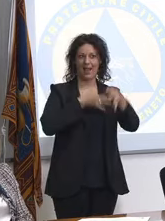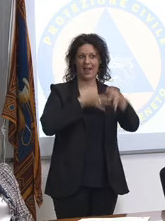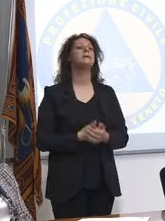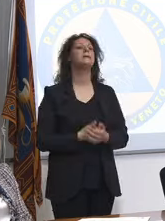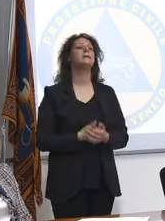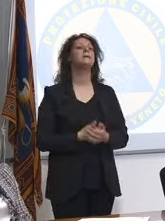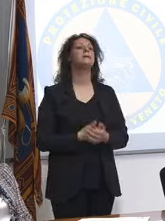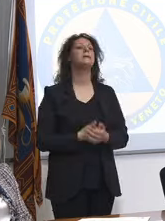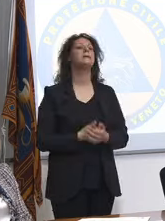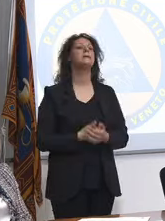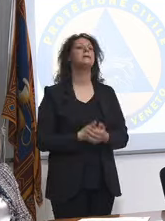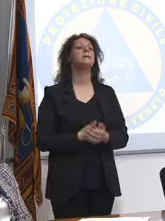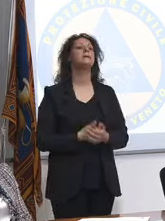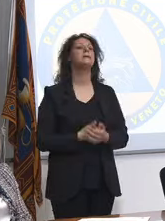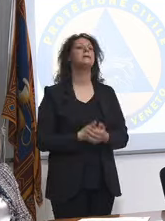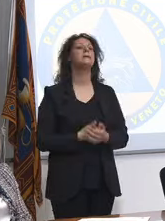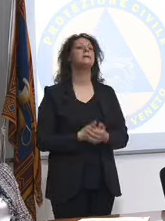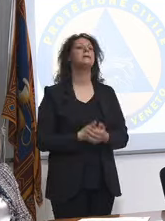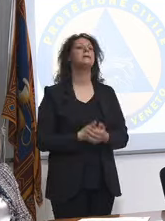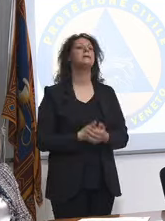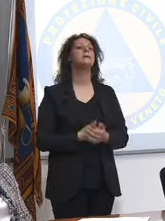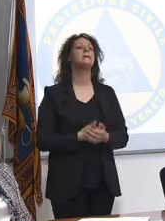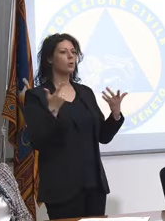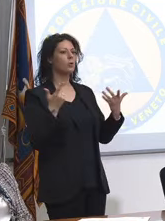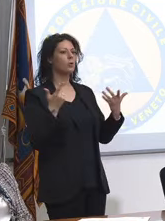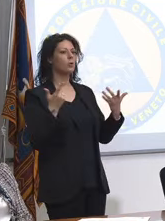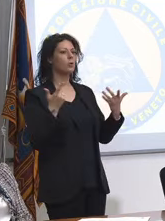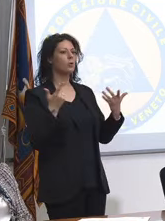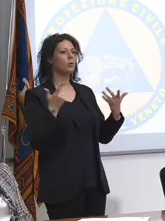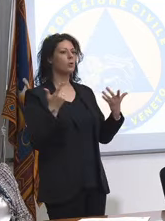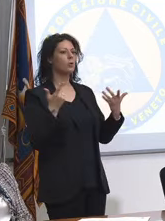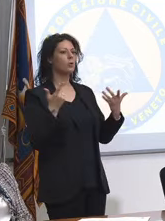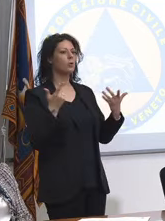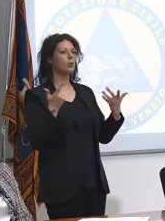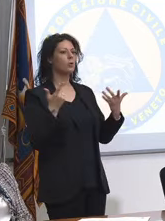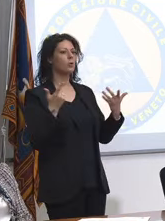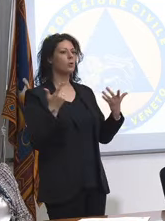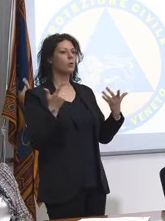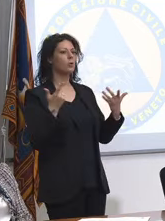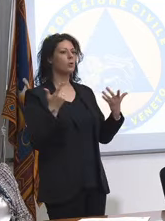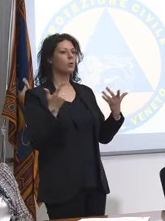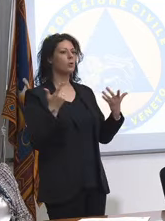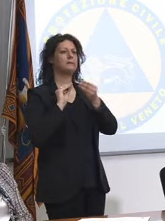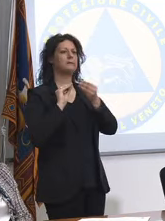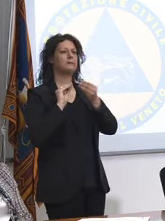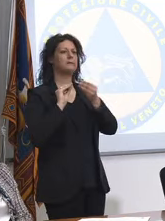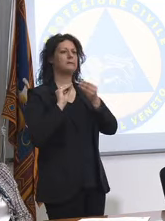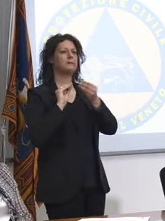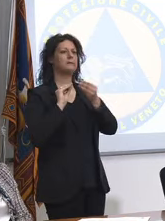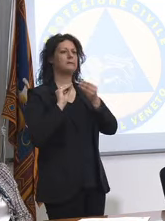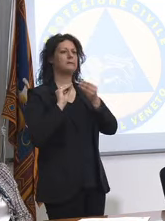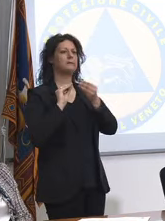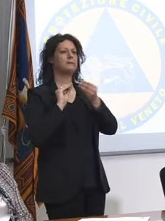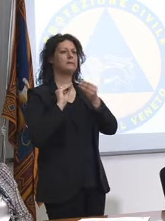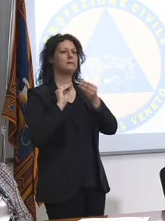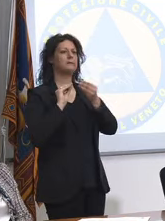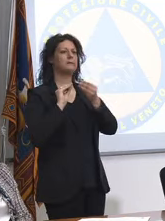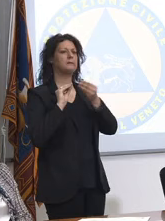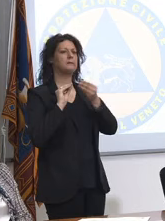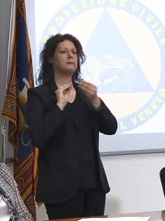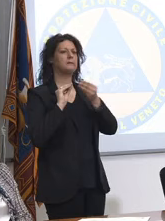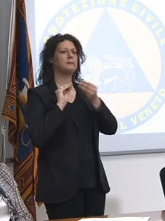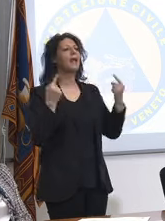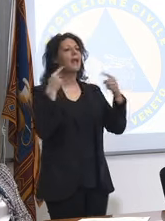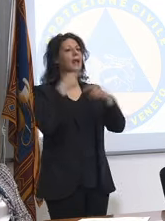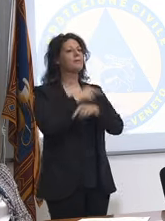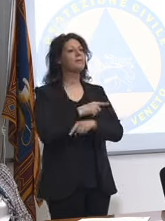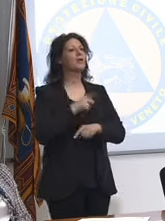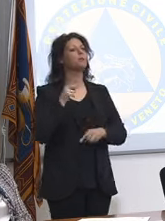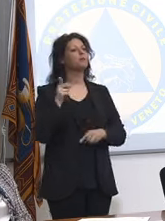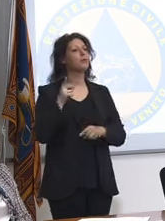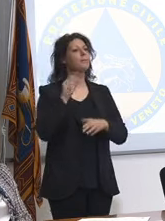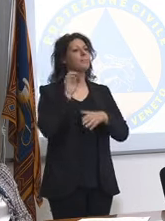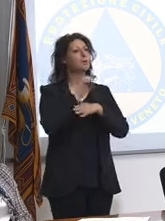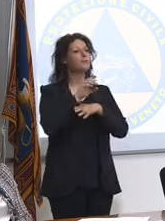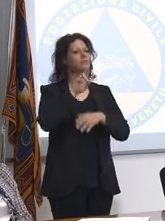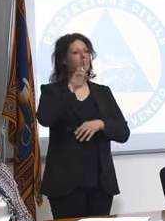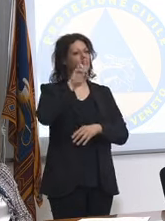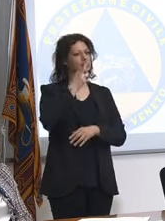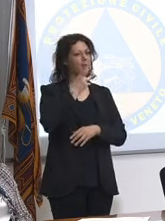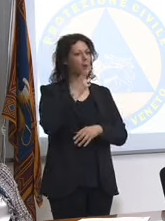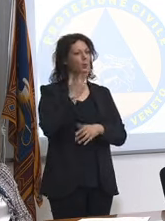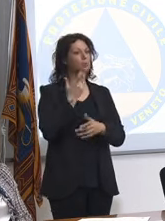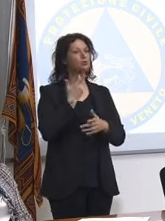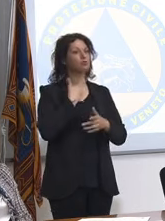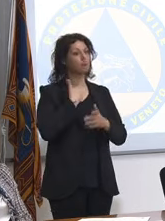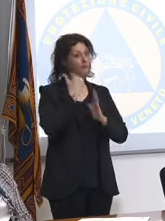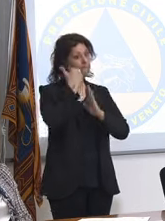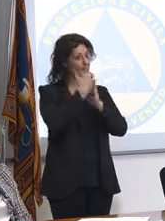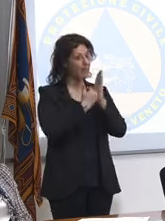stato strumentalizzato, e poi dice che la dottoressa Russo, se aveva un piano sui tamponi, deve spiegare perché l'8 febbraio il